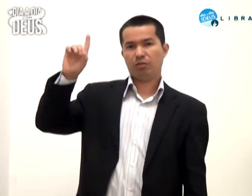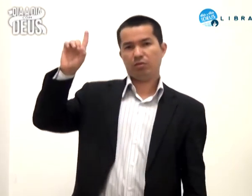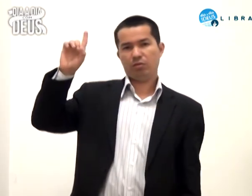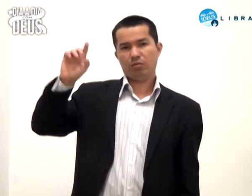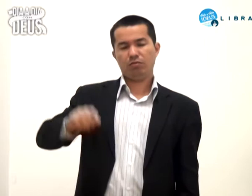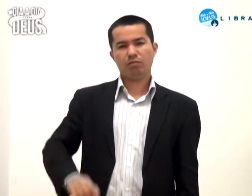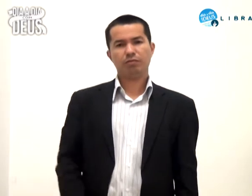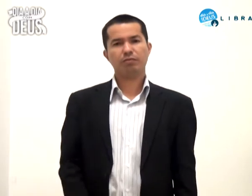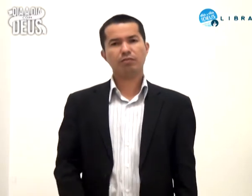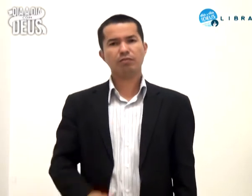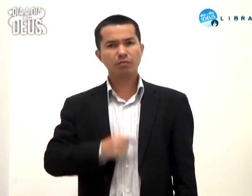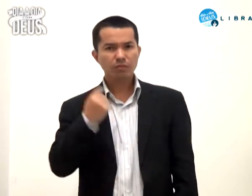Deus.